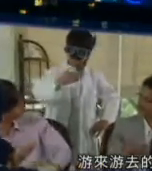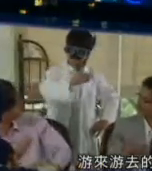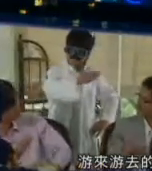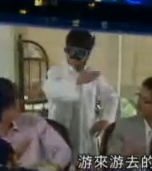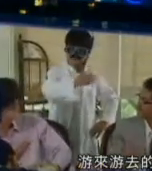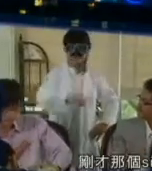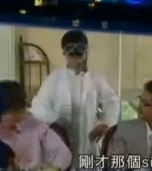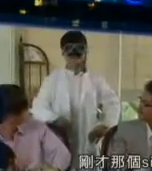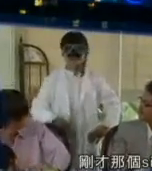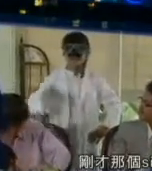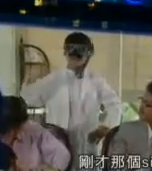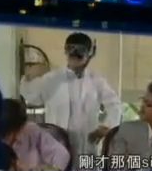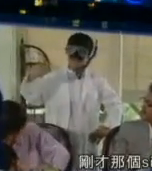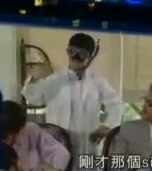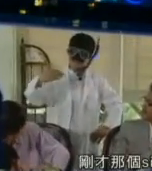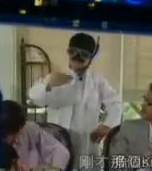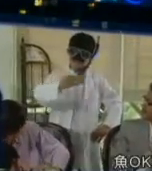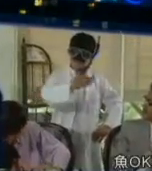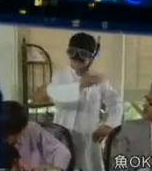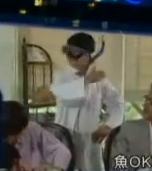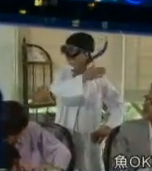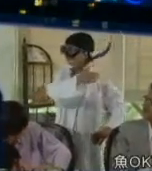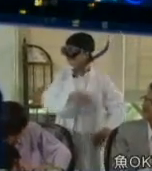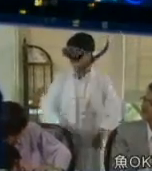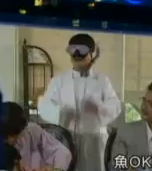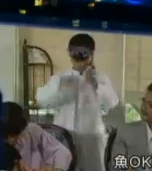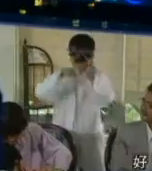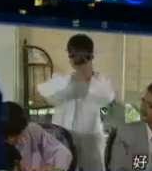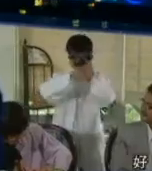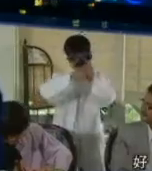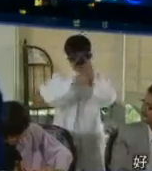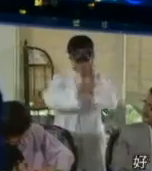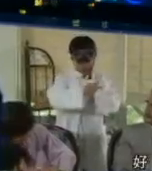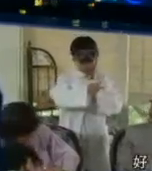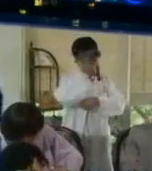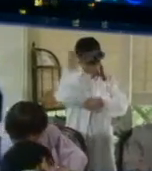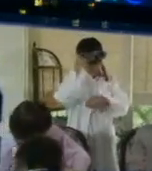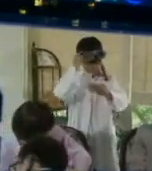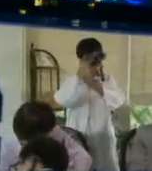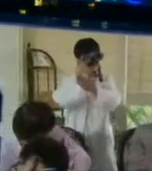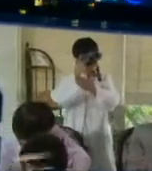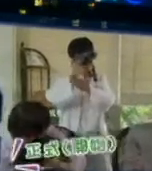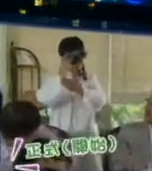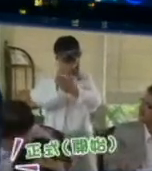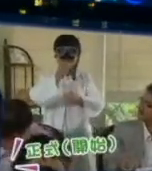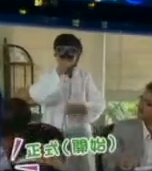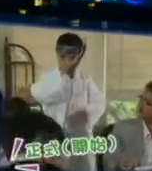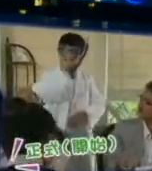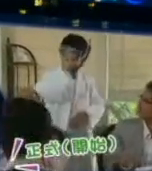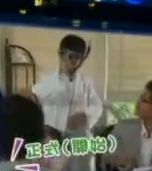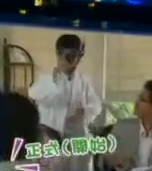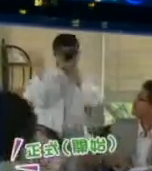鱼。 来，这个赛事。 鱼 ，OK 哈。 好， 好，好，谢谢，谢谢。